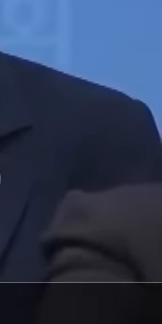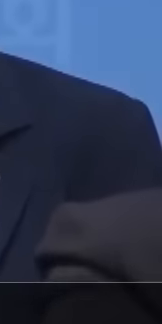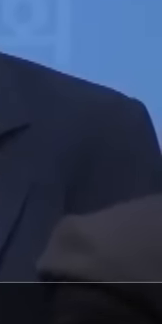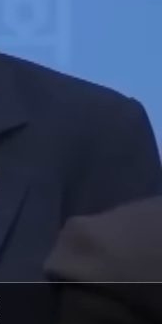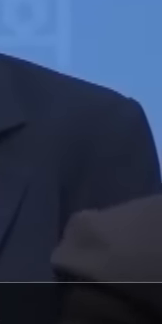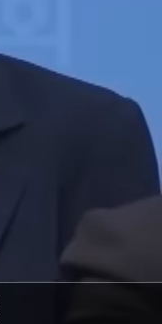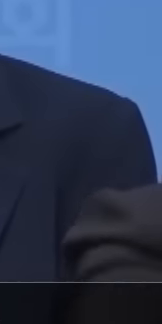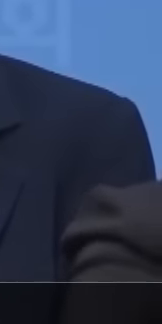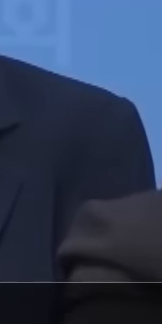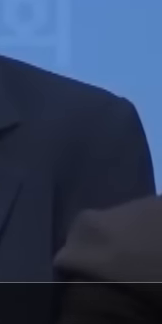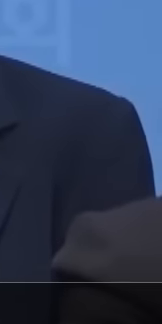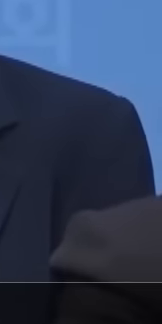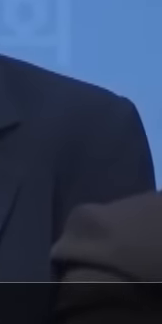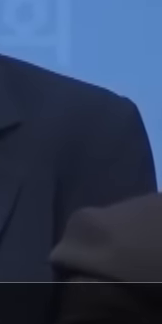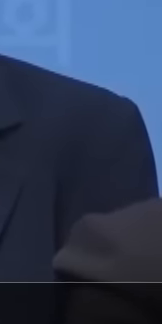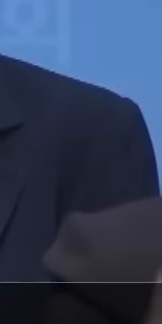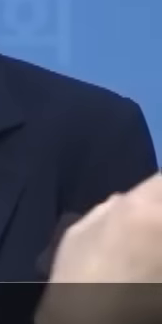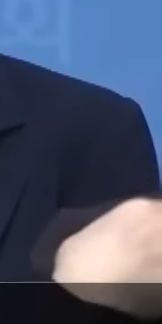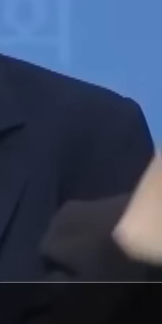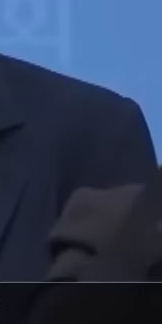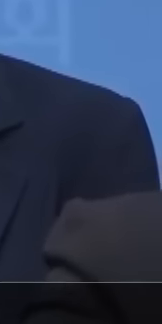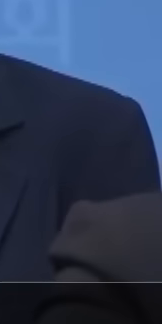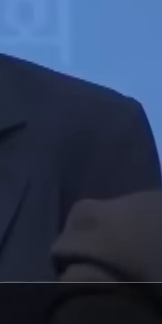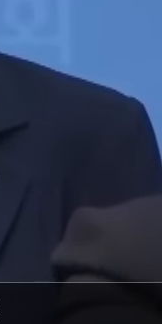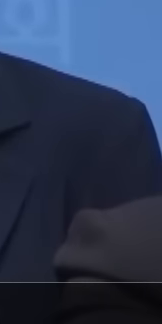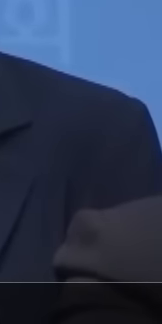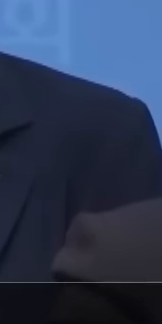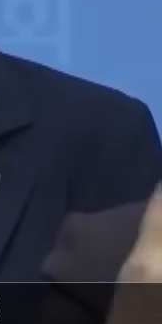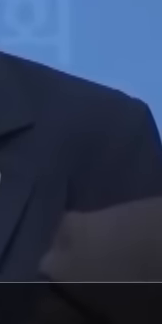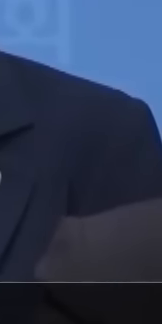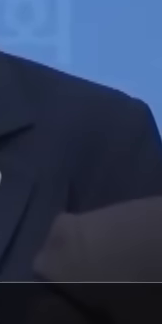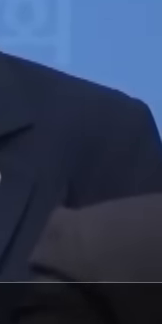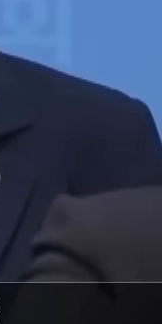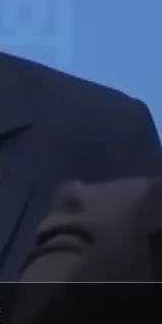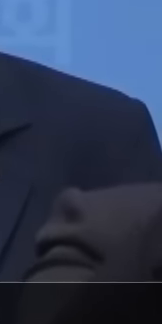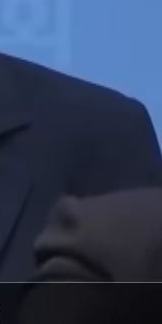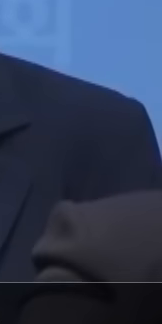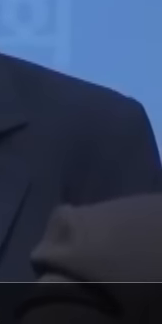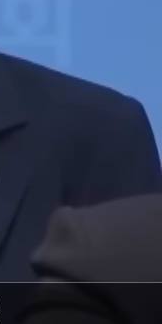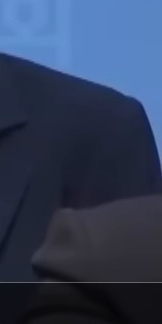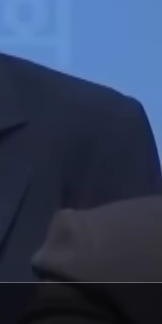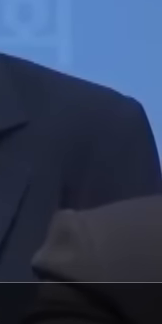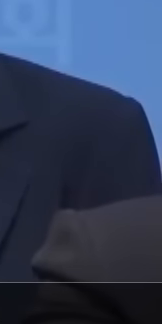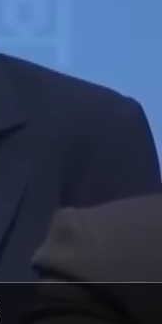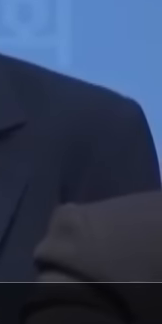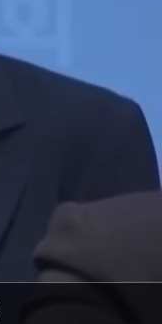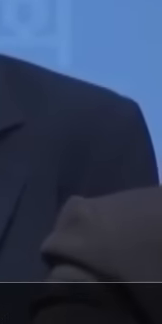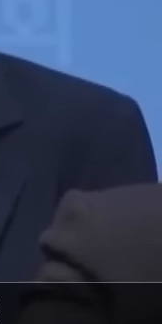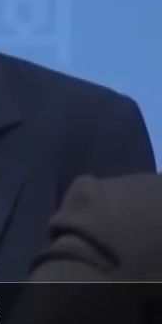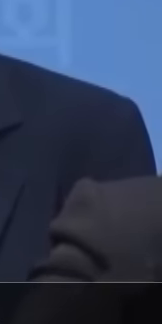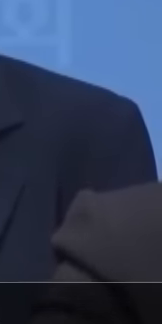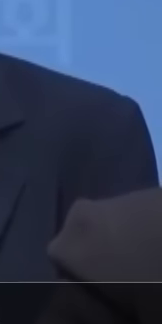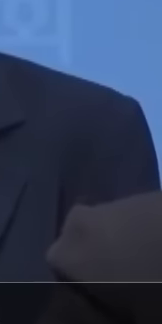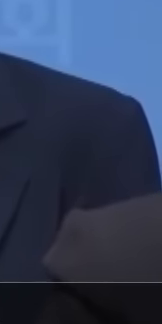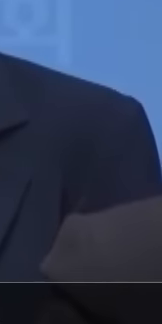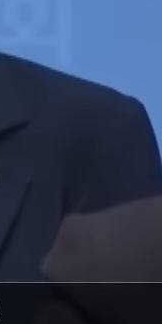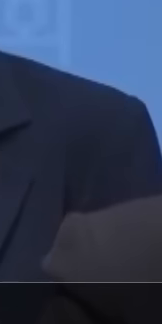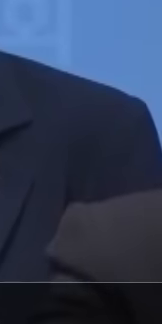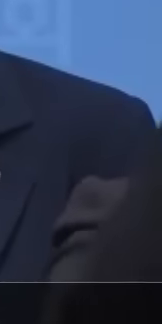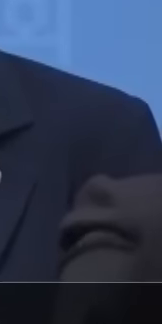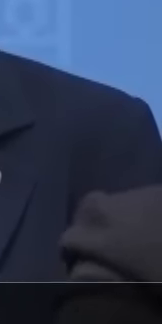전문수사청을 설치하겠습니다. 그리고 기소배심제를 도입하겠습니다. 수사 후 기소